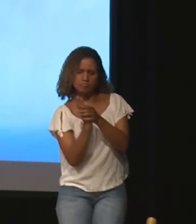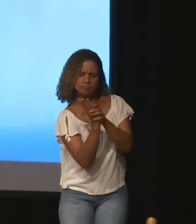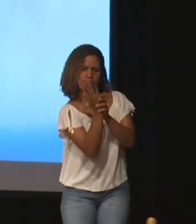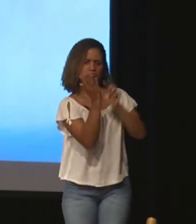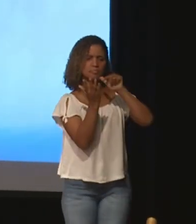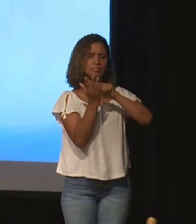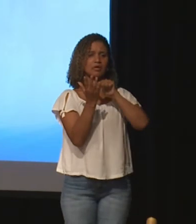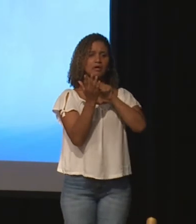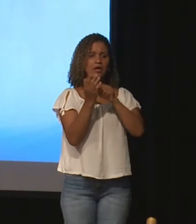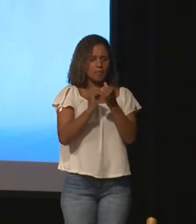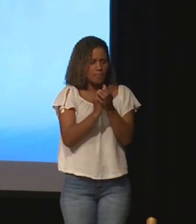o ambiente,